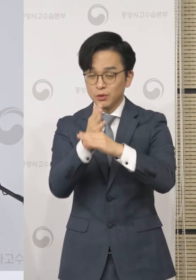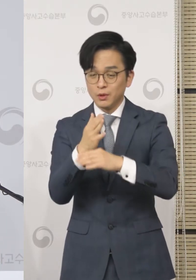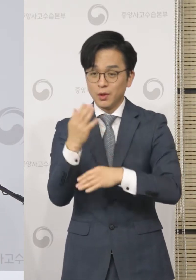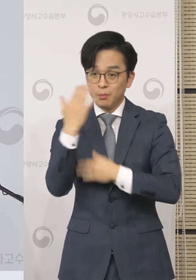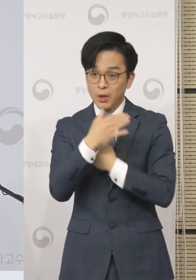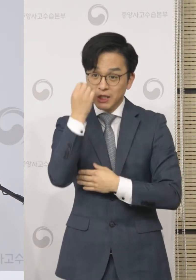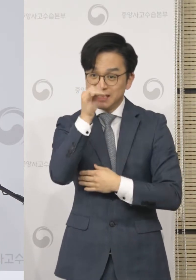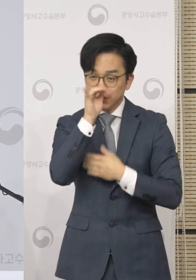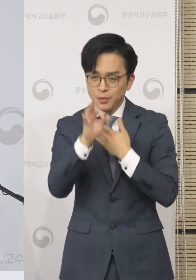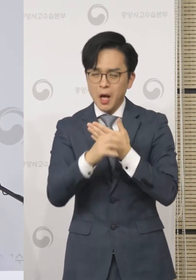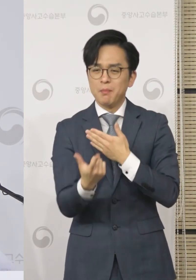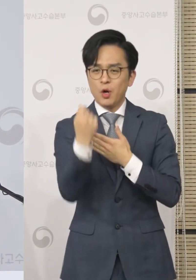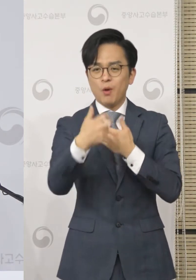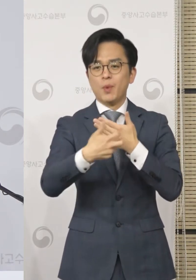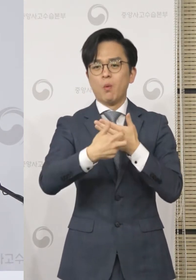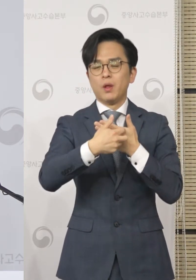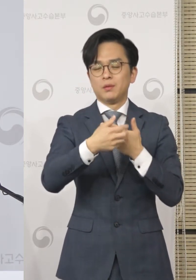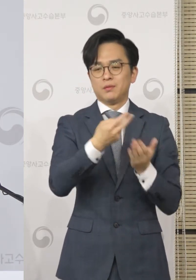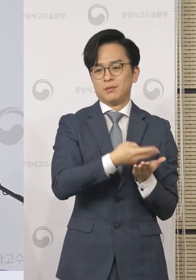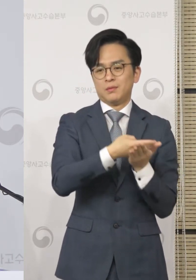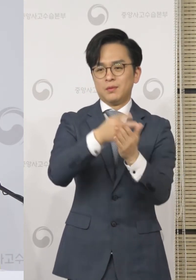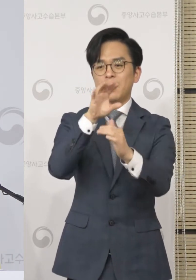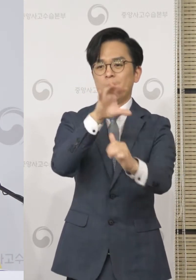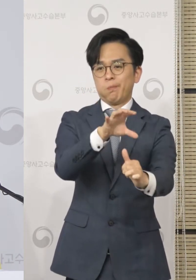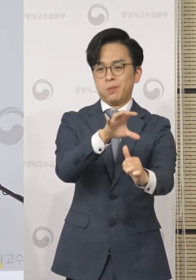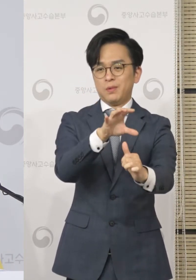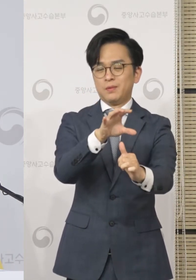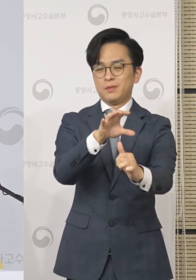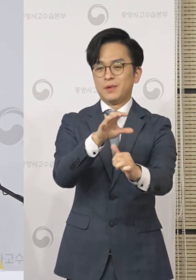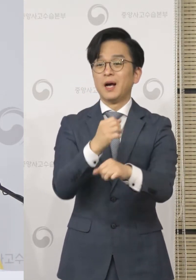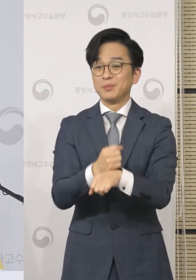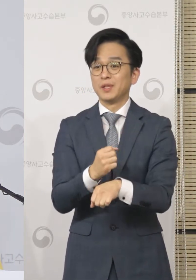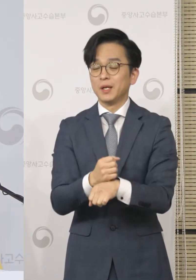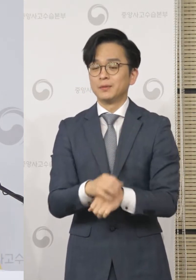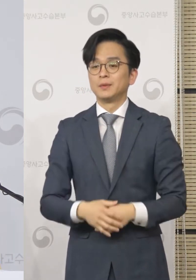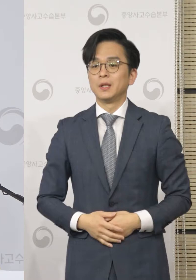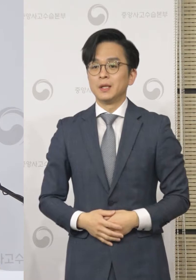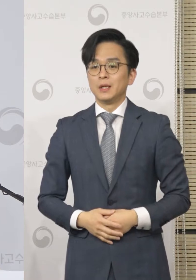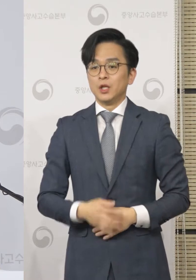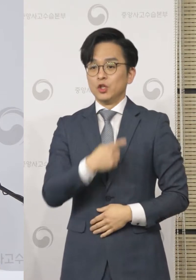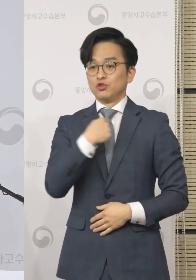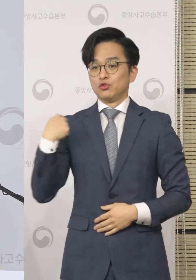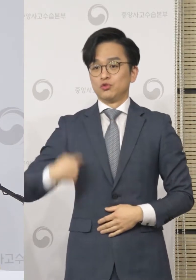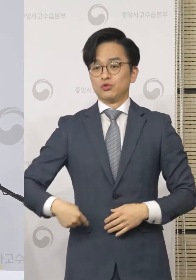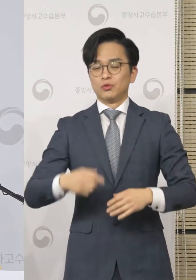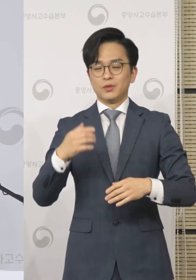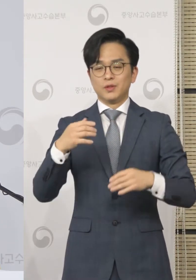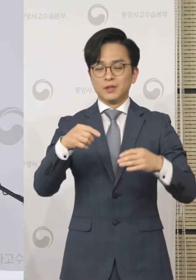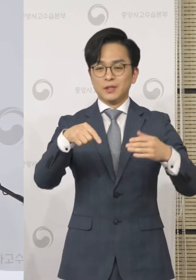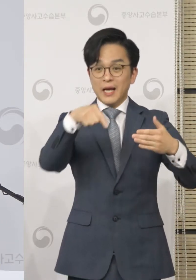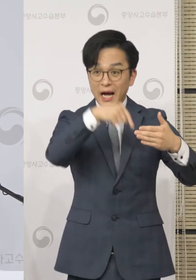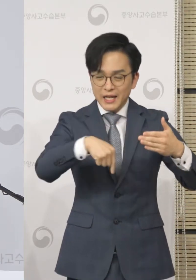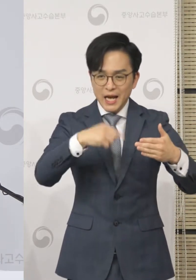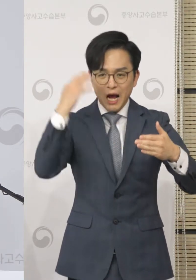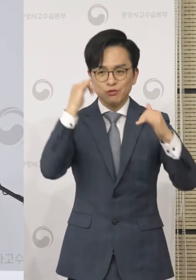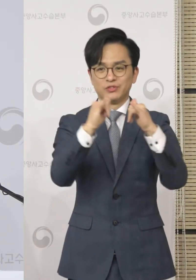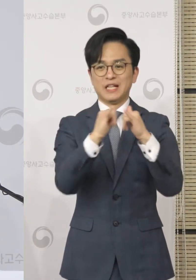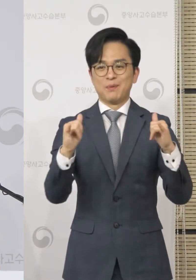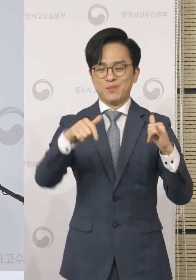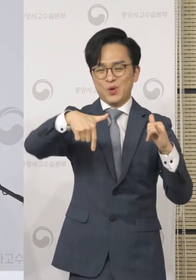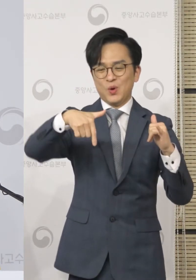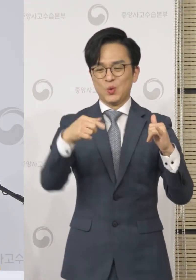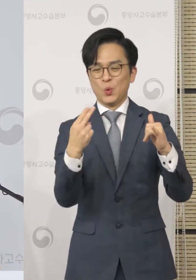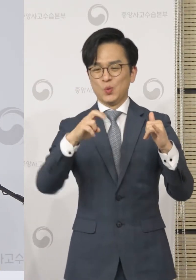병원으로 이송되어 확인을 하게 될 것입니다. 교민과 교민 가족을 보호하기 위한 임시생활시설에